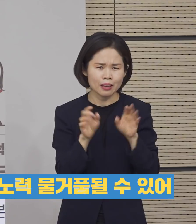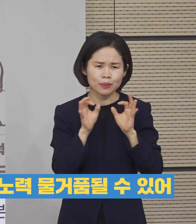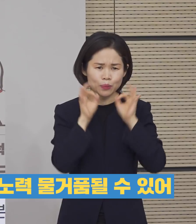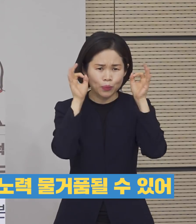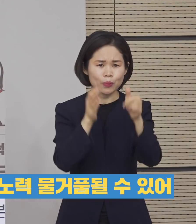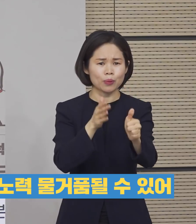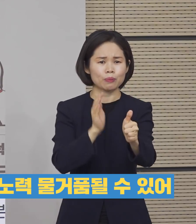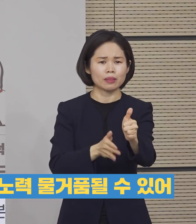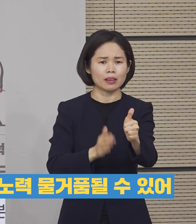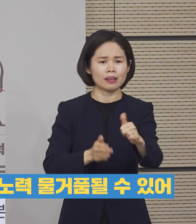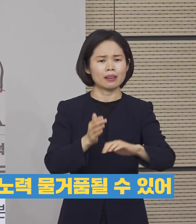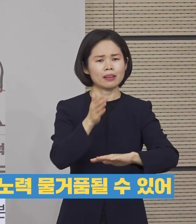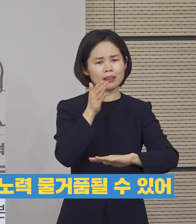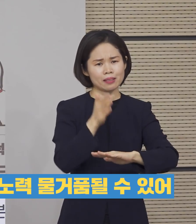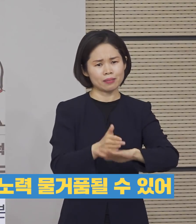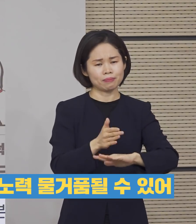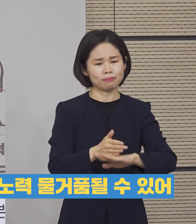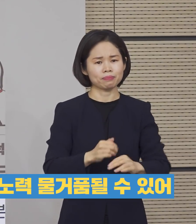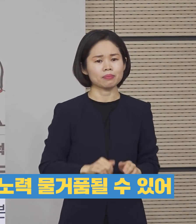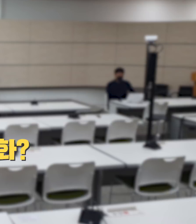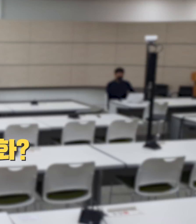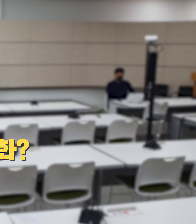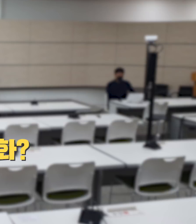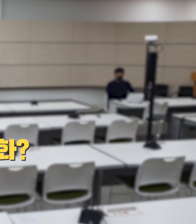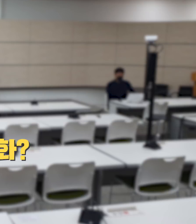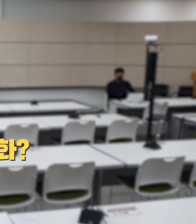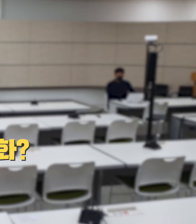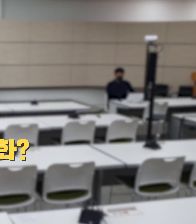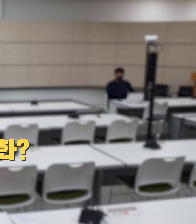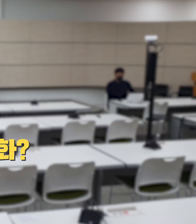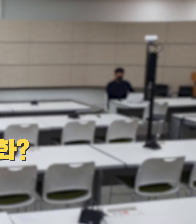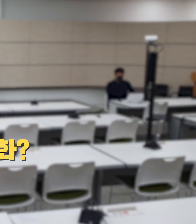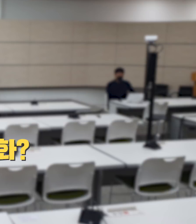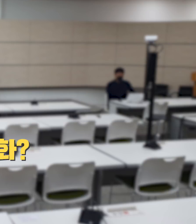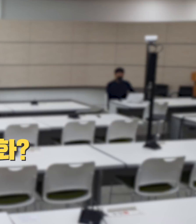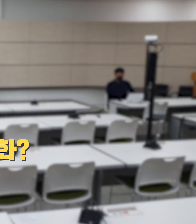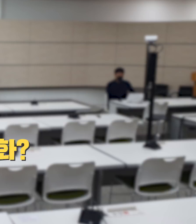극복을 위하여 함께 노력해 주시기 바랍니다.